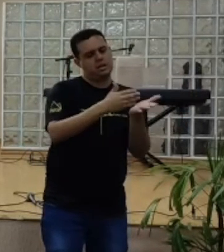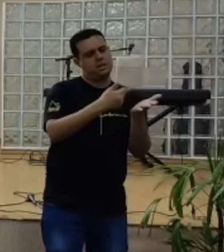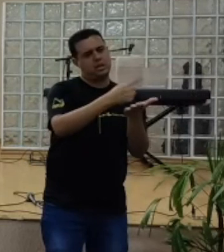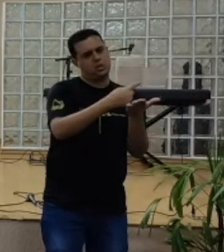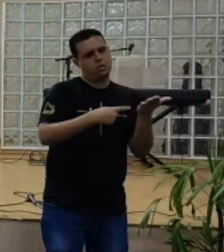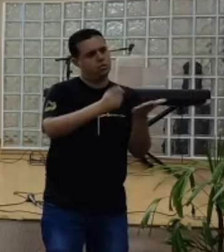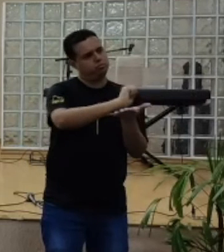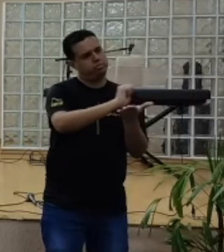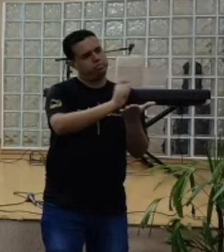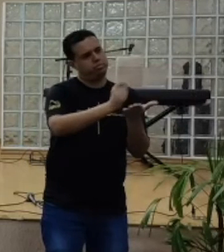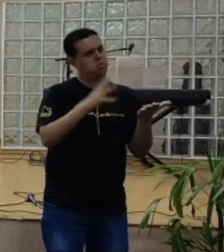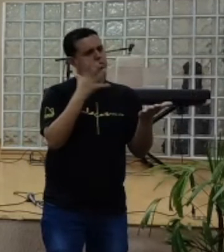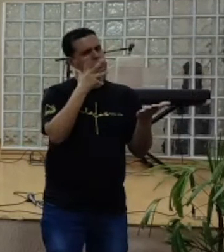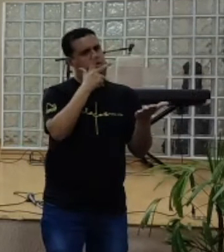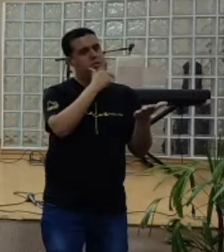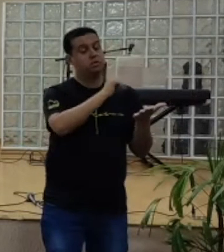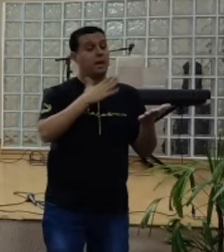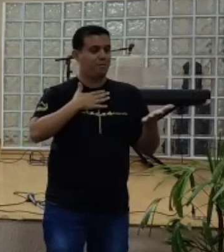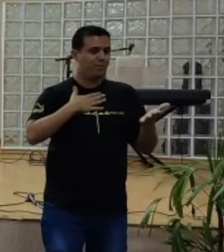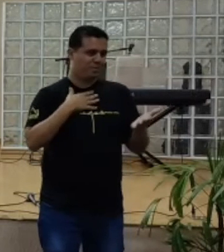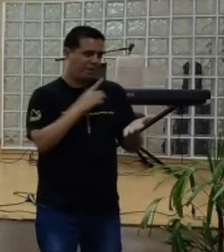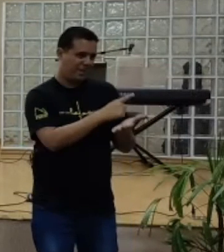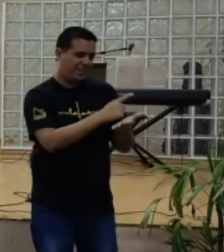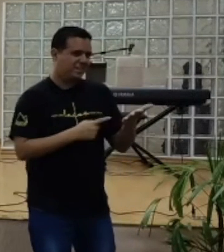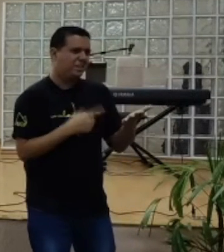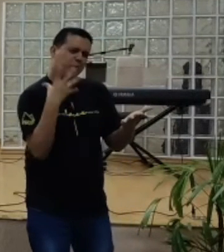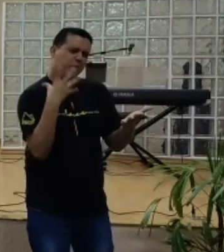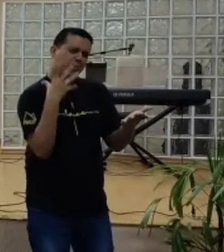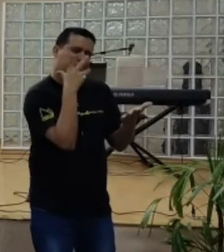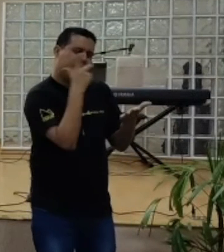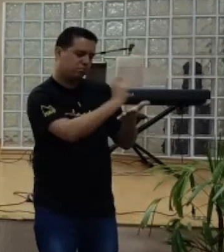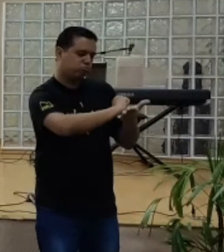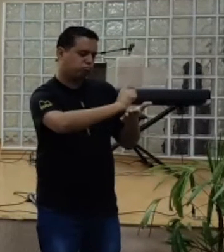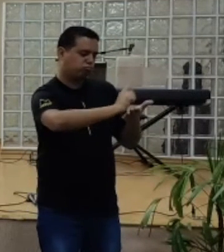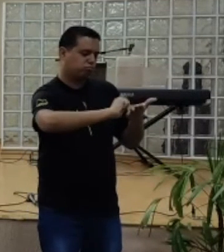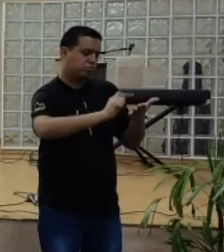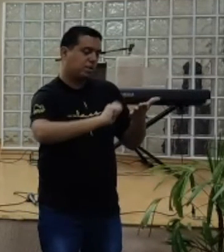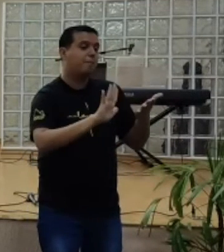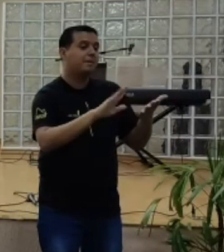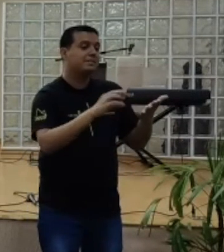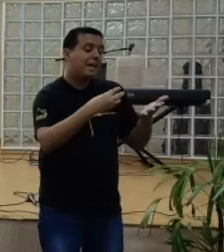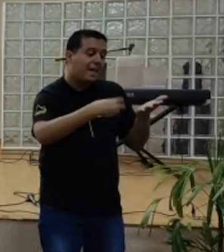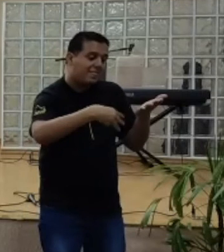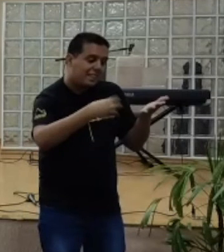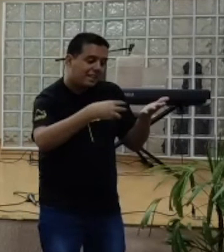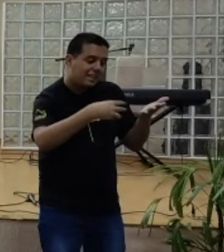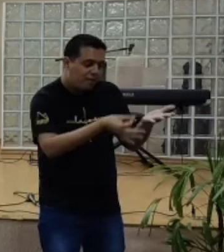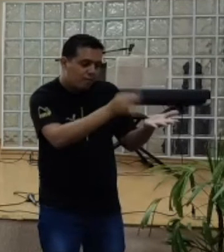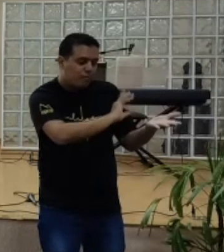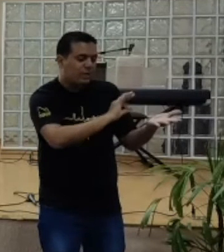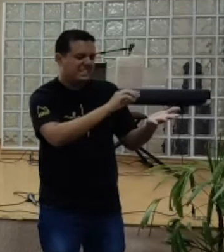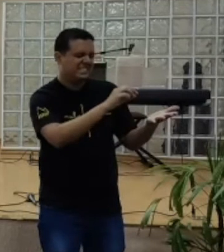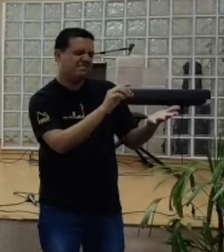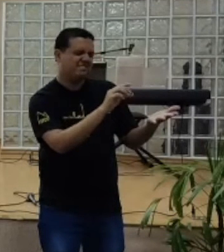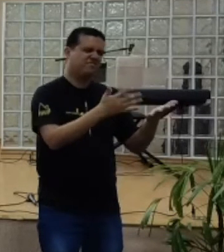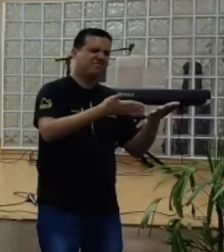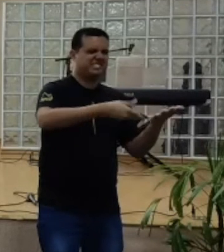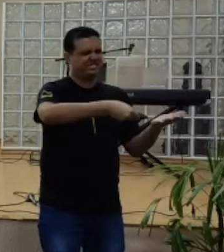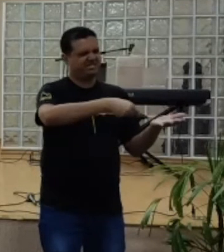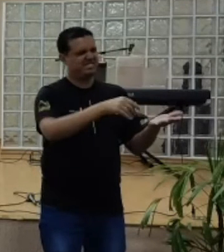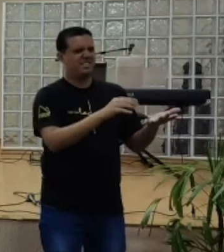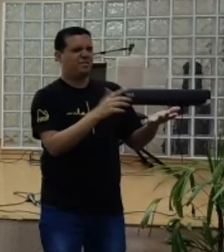linda. A terceira, ela já começava a virar as orelhas, assim. E depois, exame todo